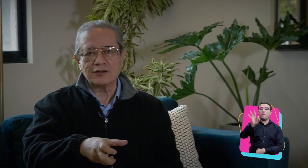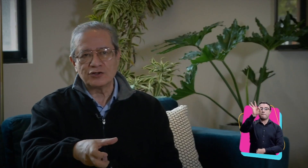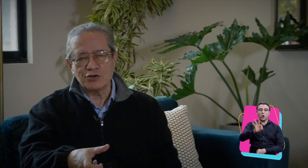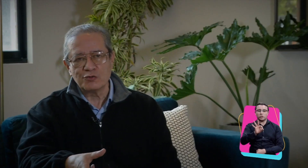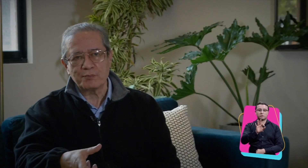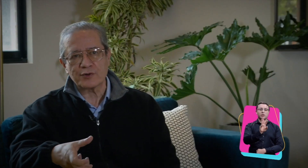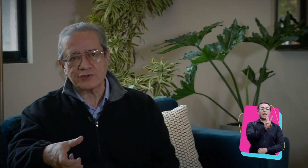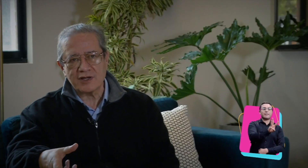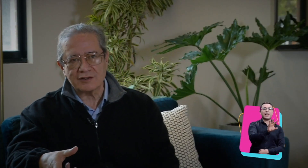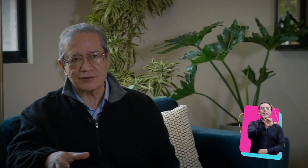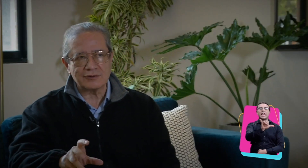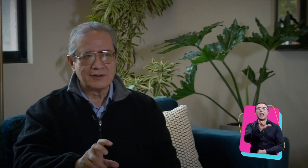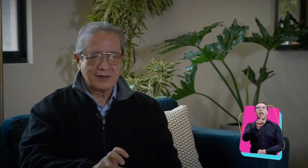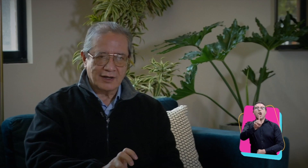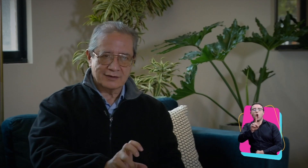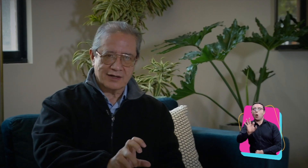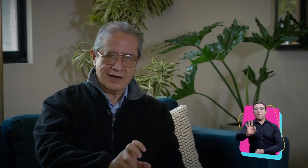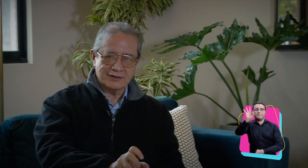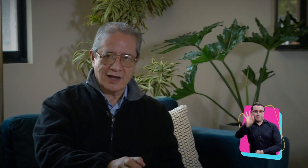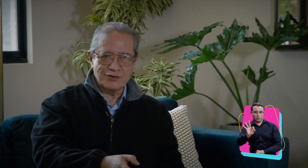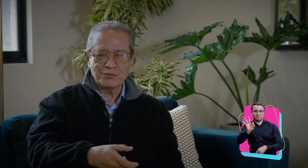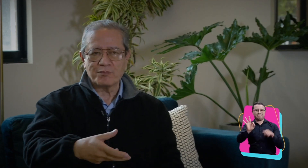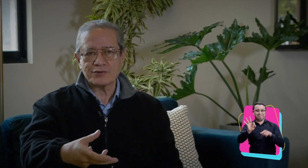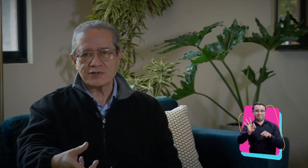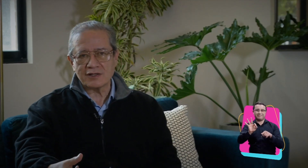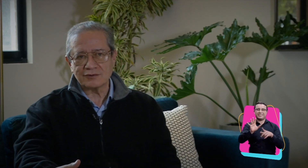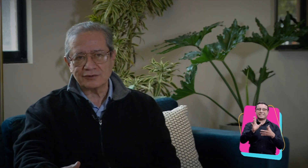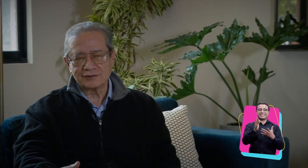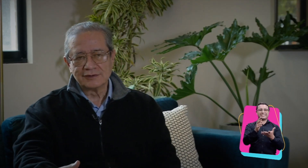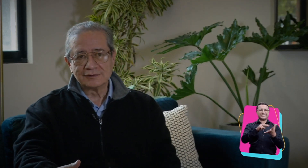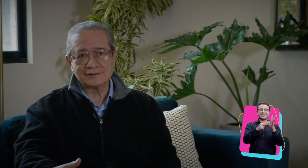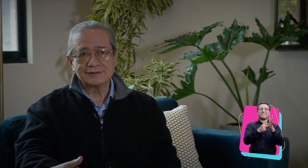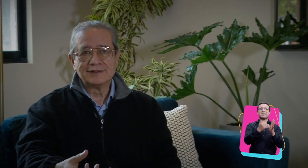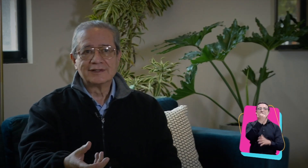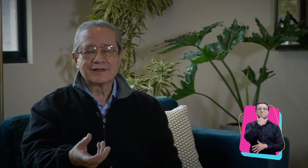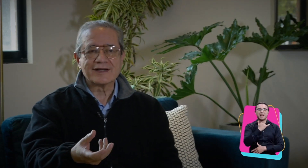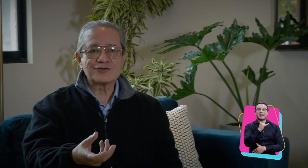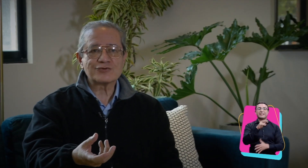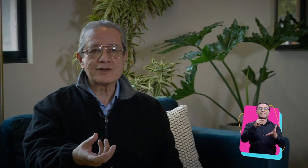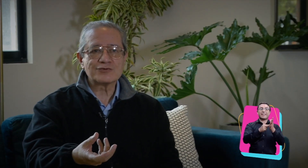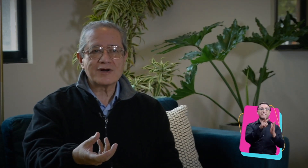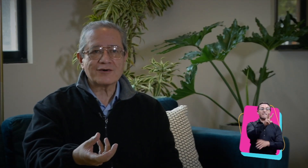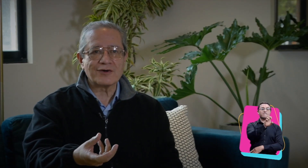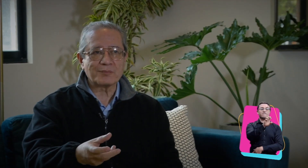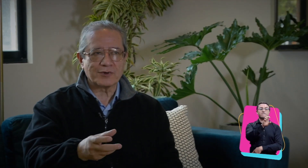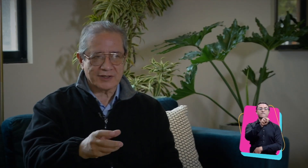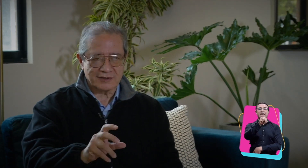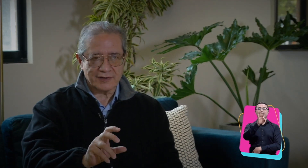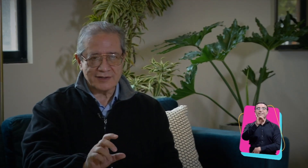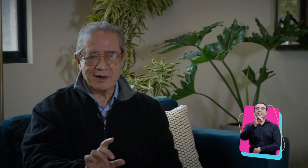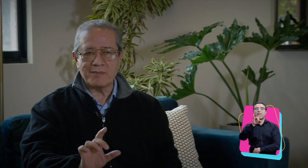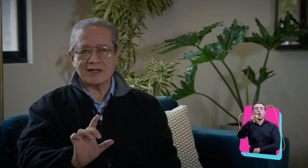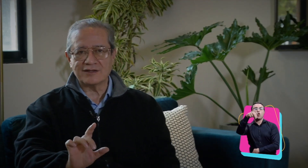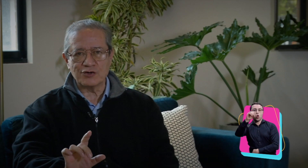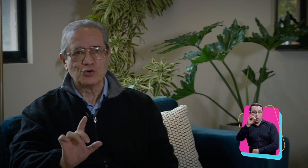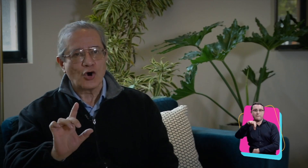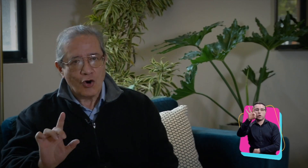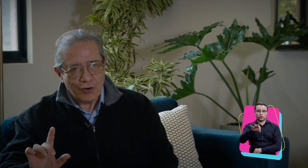el 21%, el 31%, ¿no? Que eso es un error porque se debe